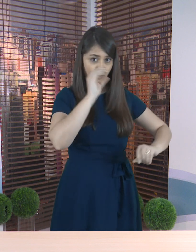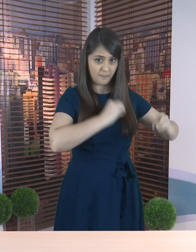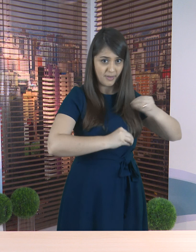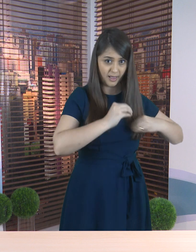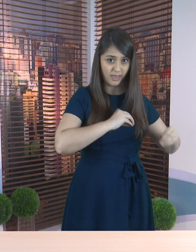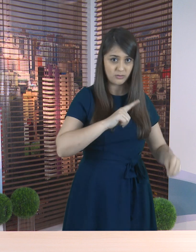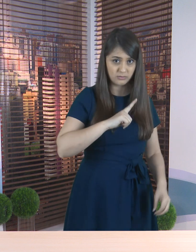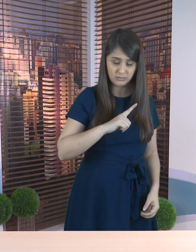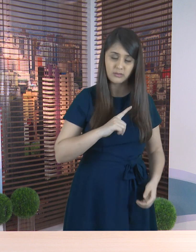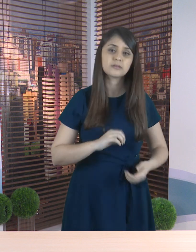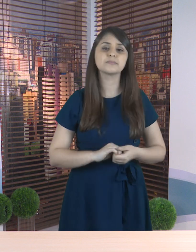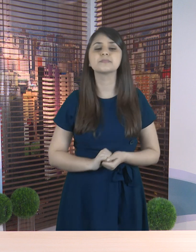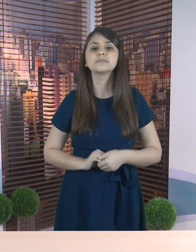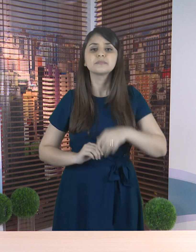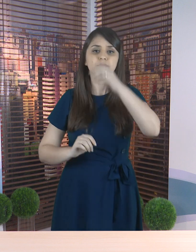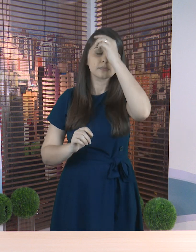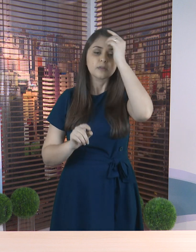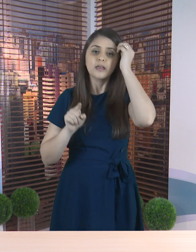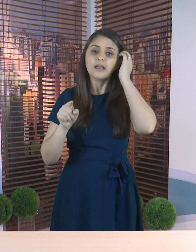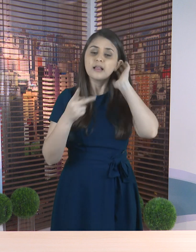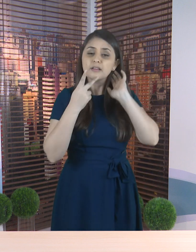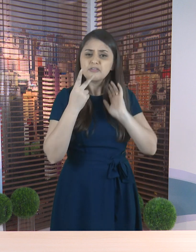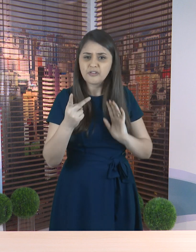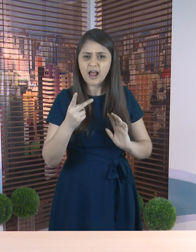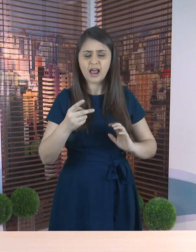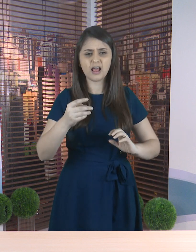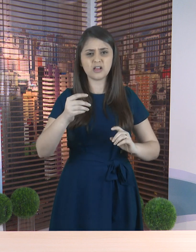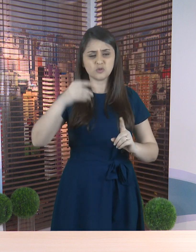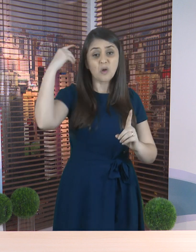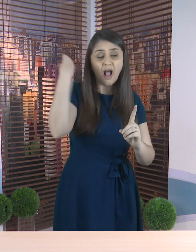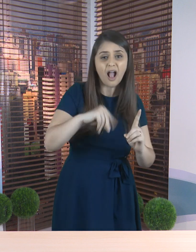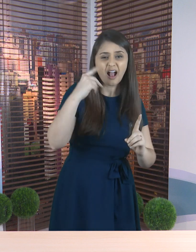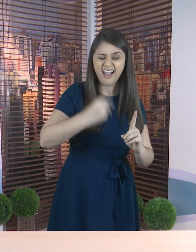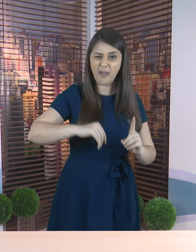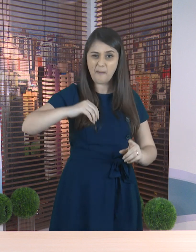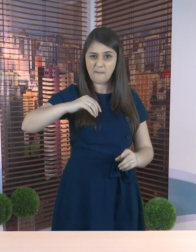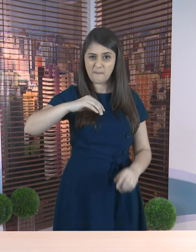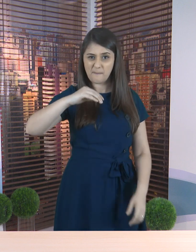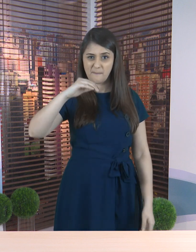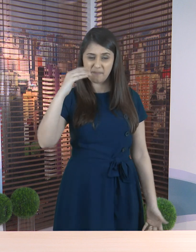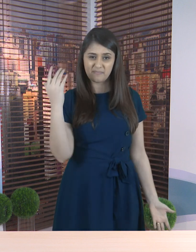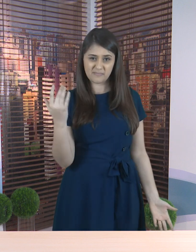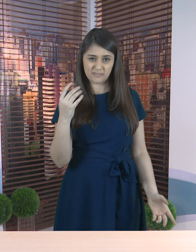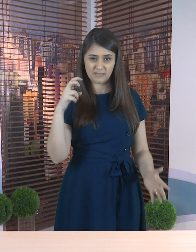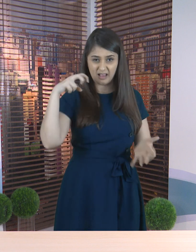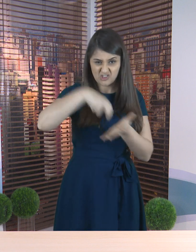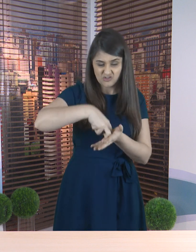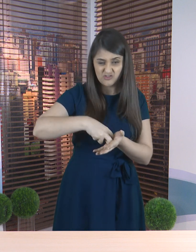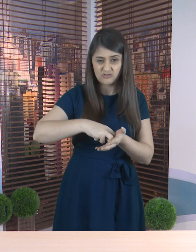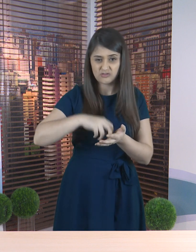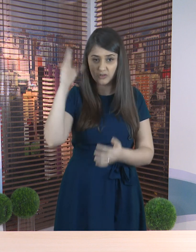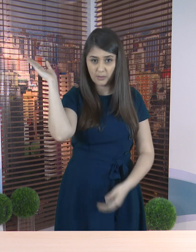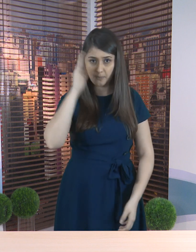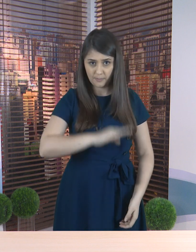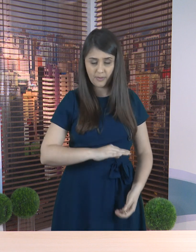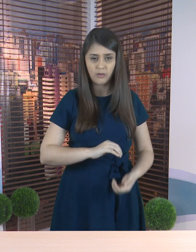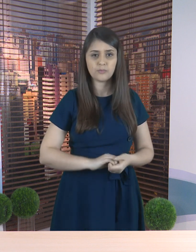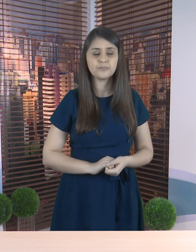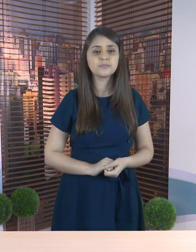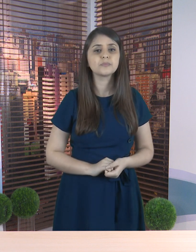Jó capítulo 20, versos 1 a 29, Zofar faz uma incisiva defesa da lei da retribuição,